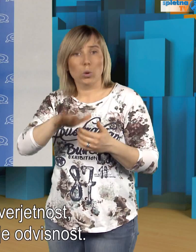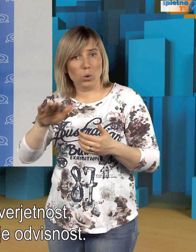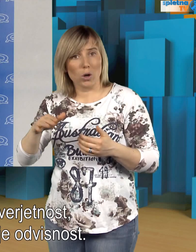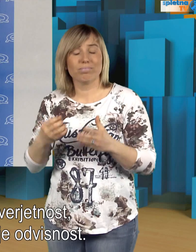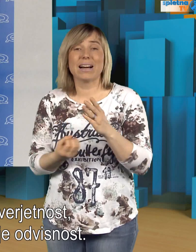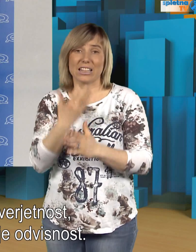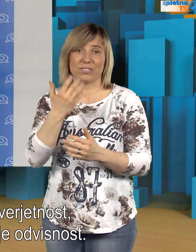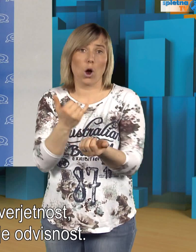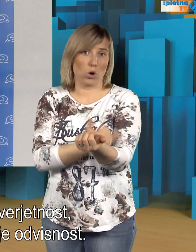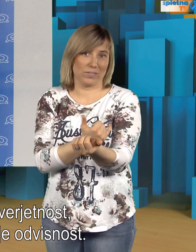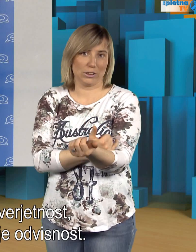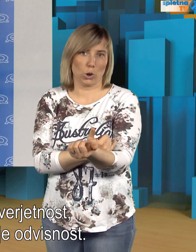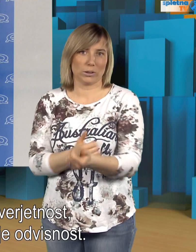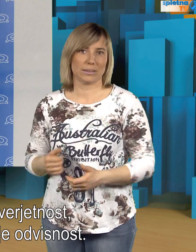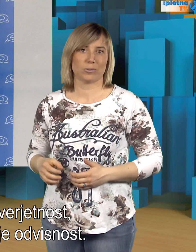razvije odvisnost.